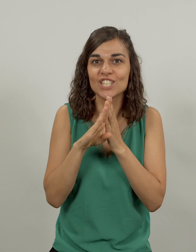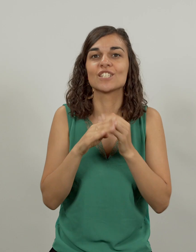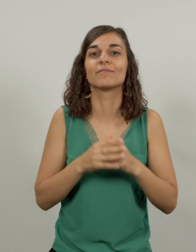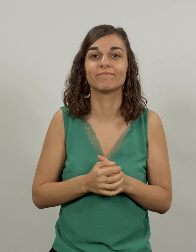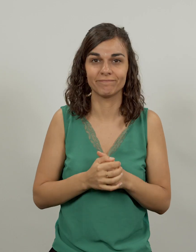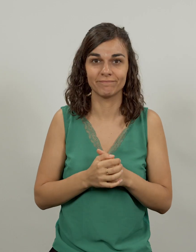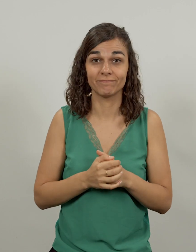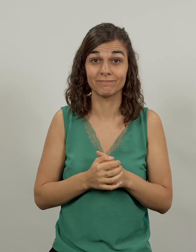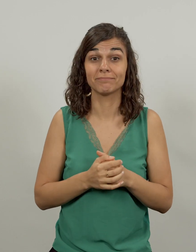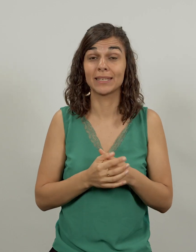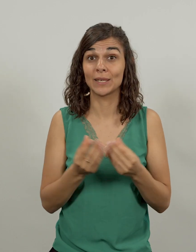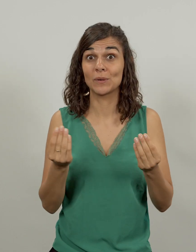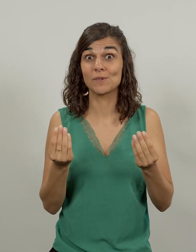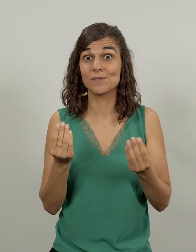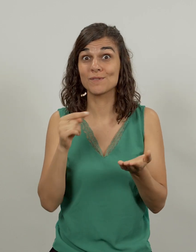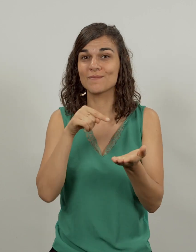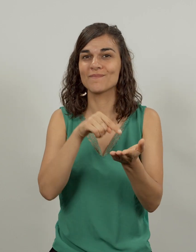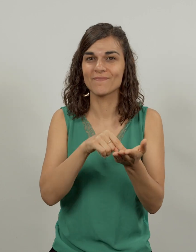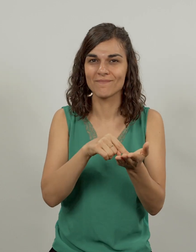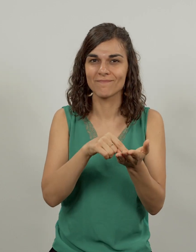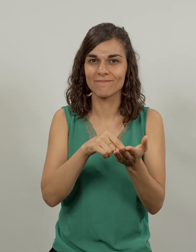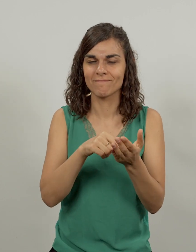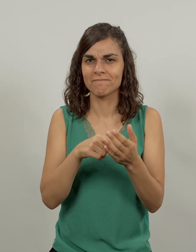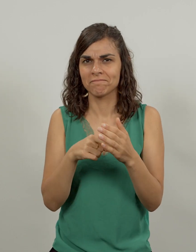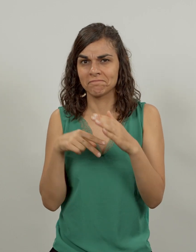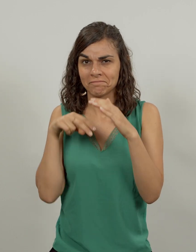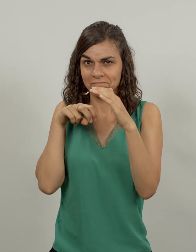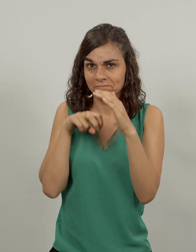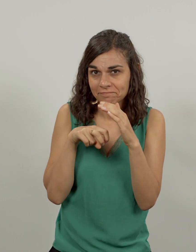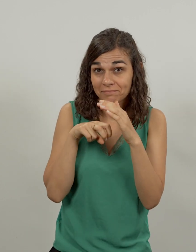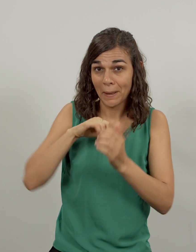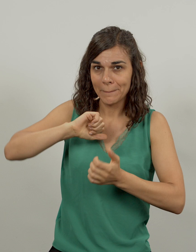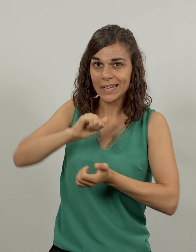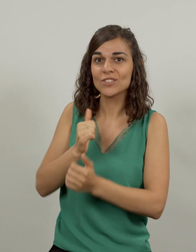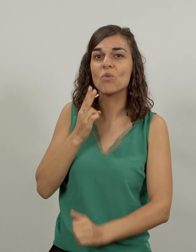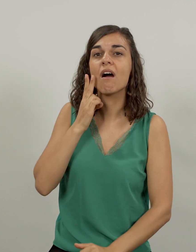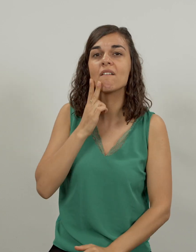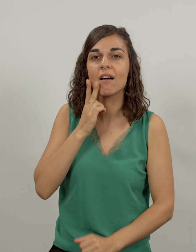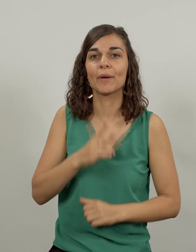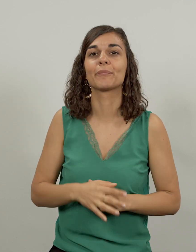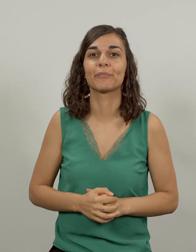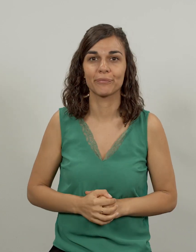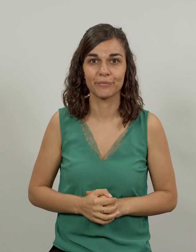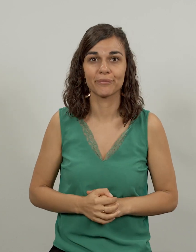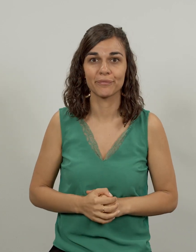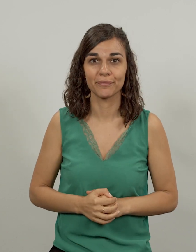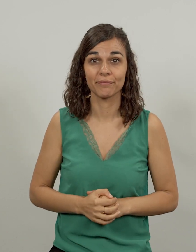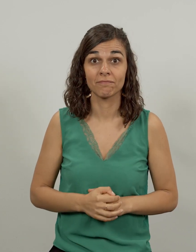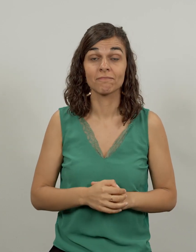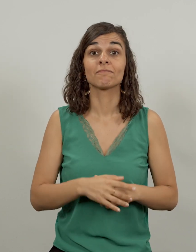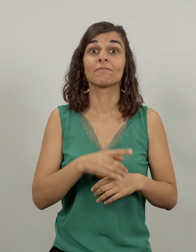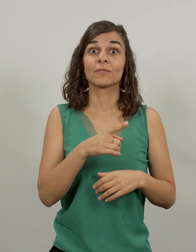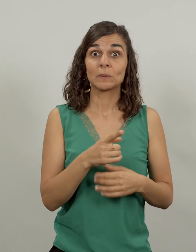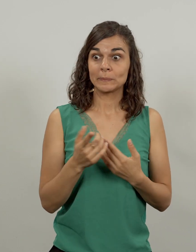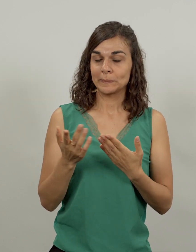des barbares. Et le seul endroit qu'il trouve, c'est un trou, c'est un pressoir à vin, et